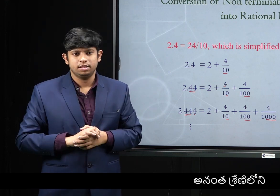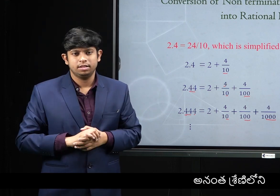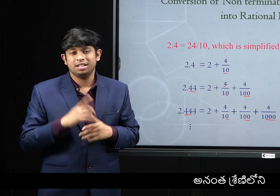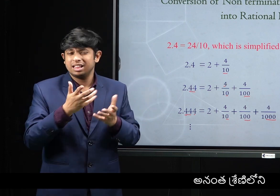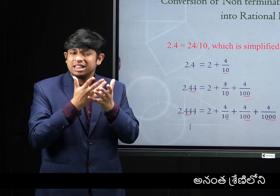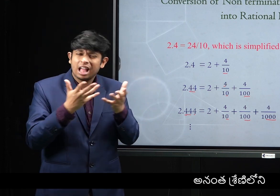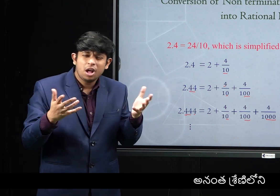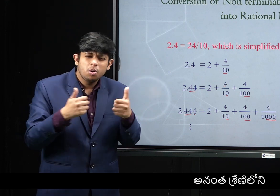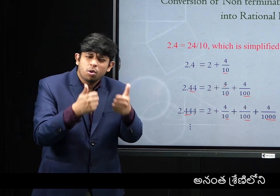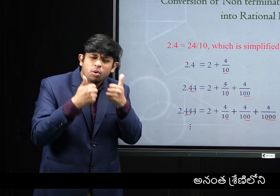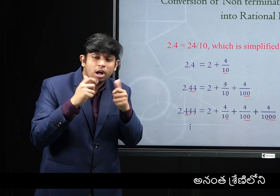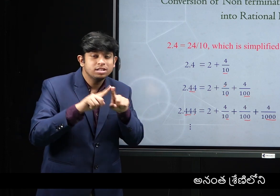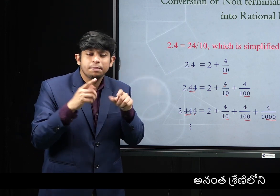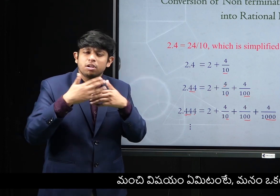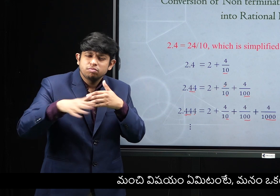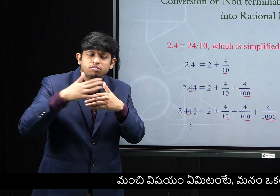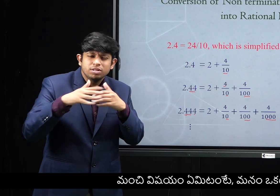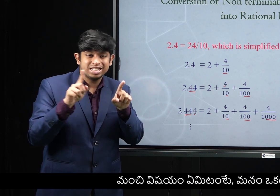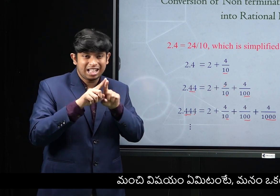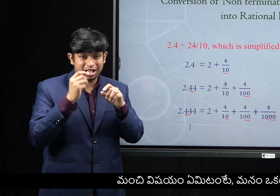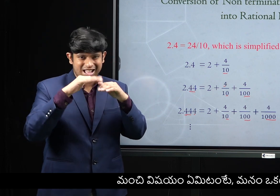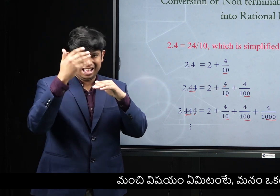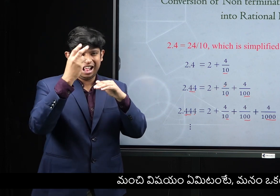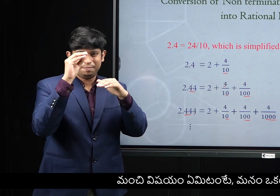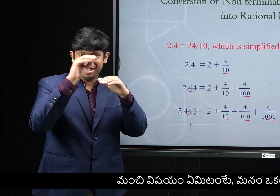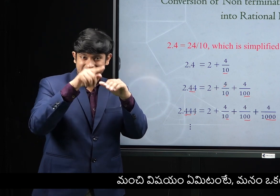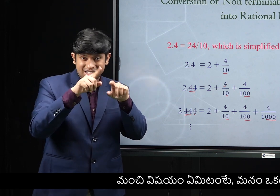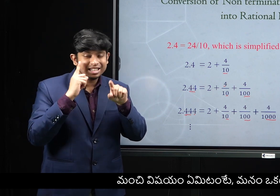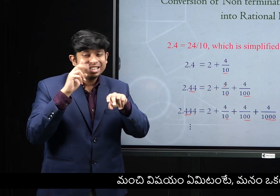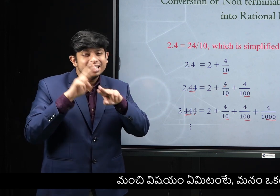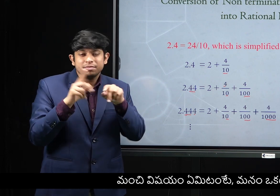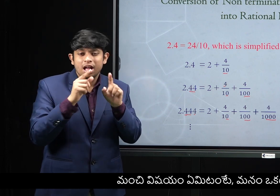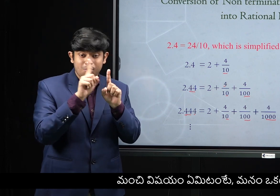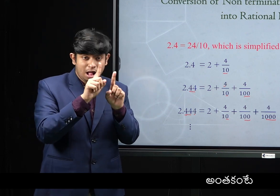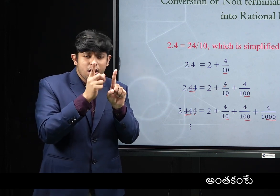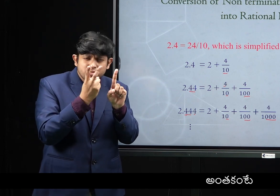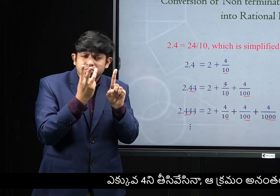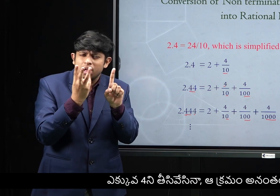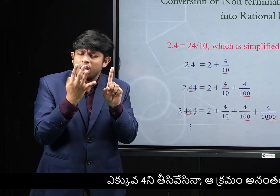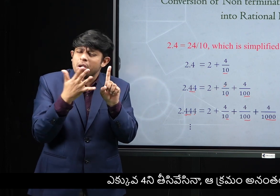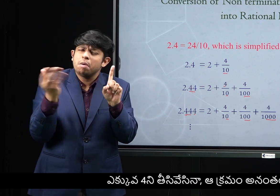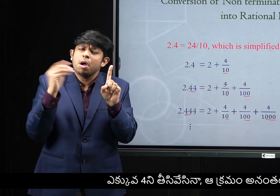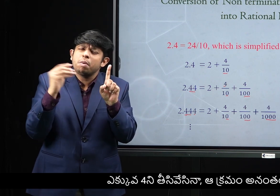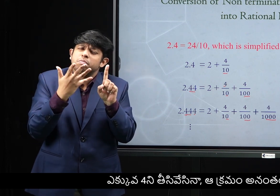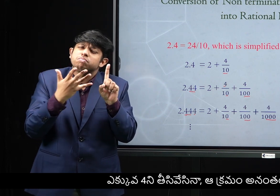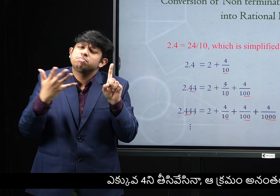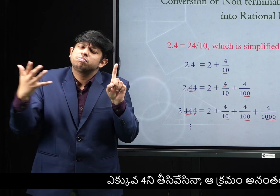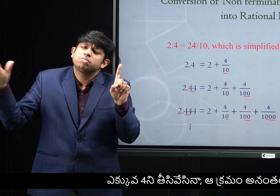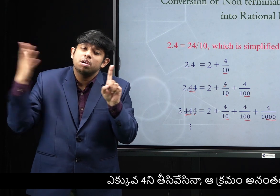అనంత శ్రేణిలోని మంచి విషయం ఏంటంటే మనం 1, 2 లేదా అంతకంటే ఎక్కువ 4ని తీసేసిన